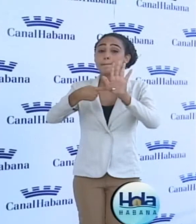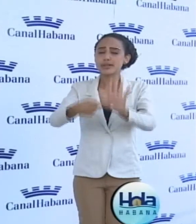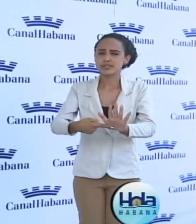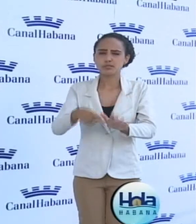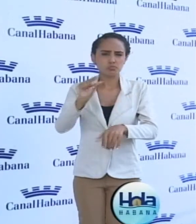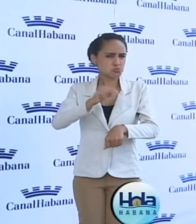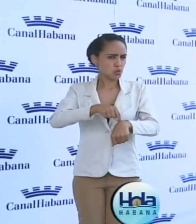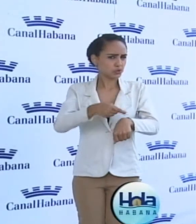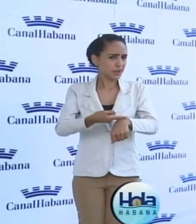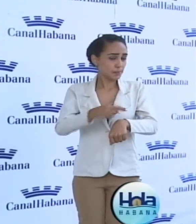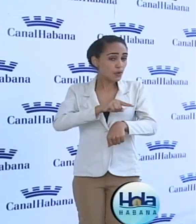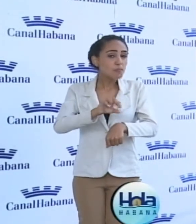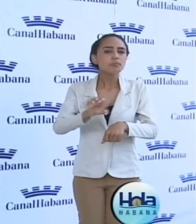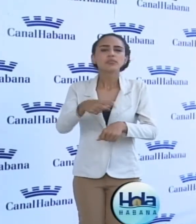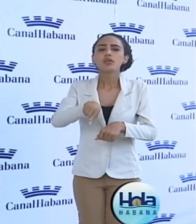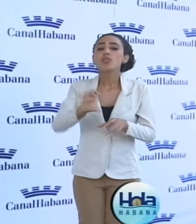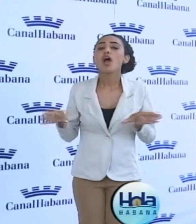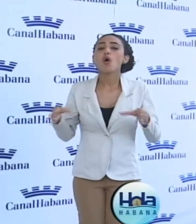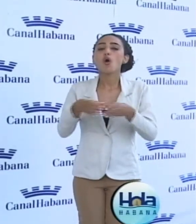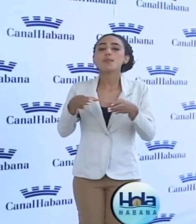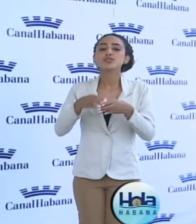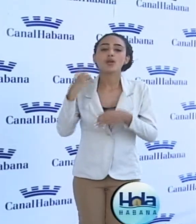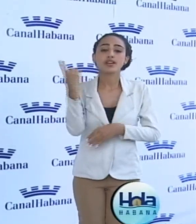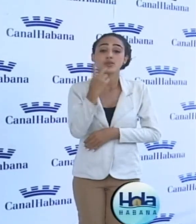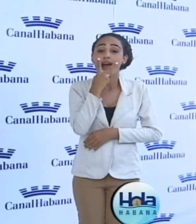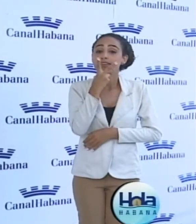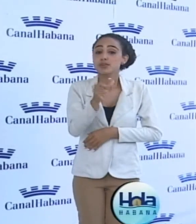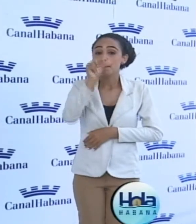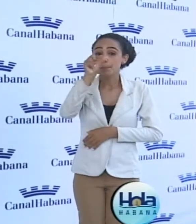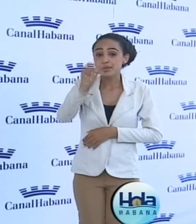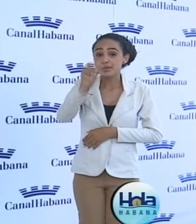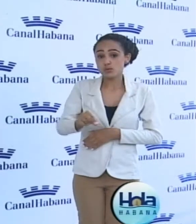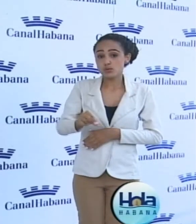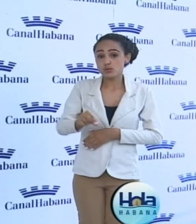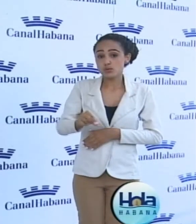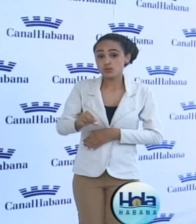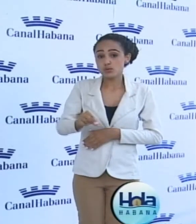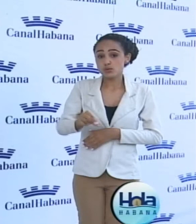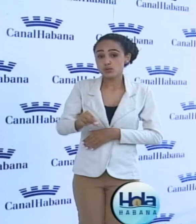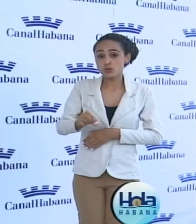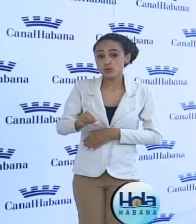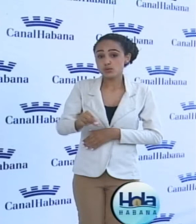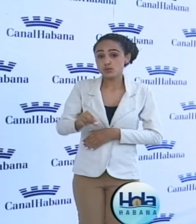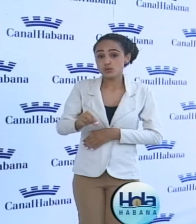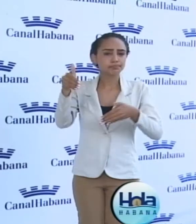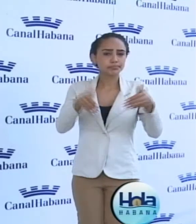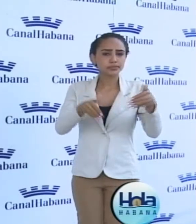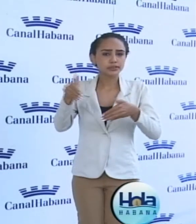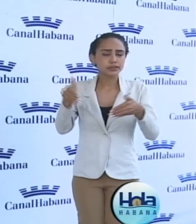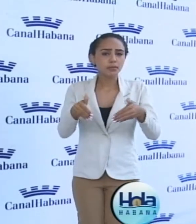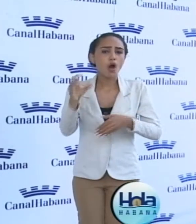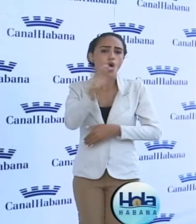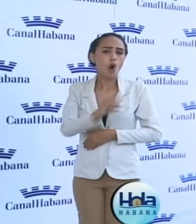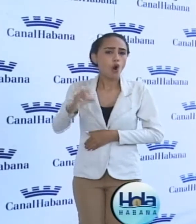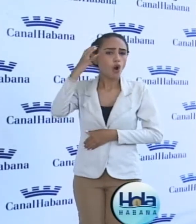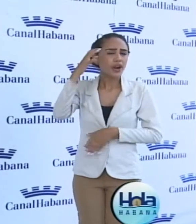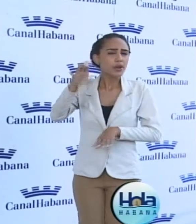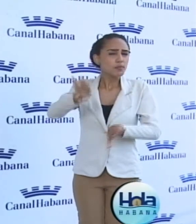recientemente ante la Comisión Nacional de Atención a las Personas con Discapacidad, en la que estuvieron presentes organismos, o sea, todos los ministerios